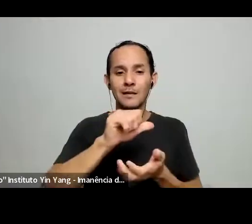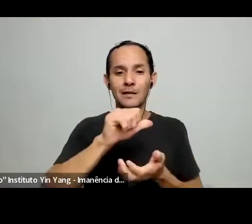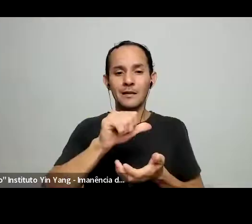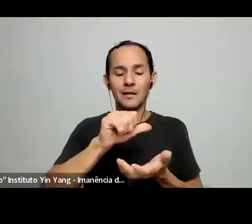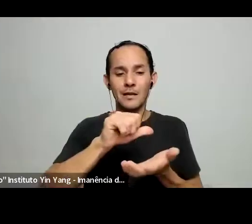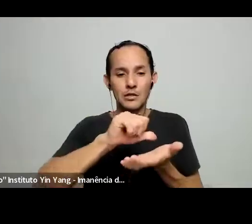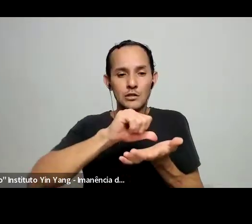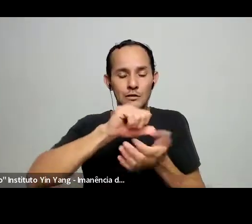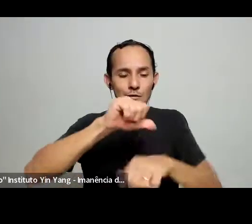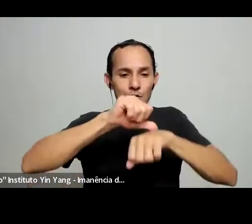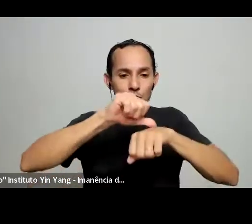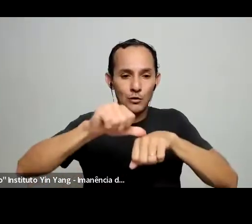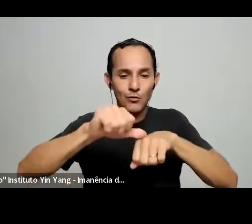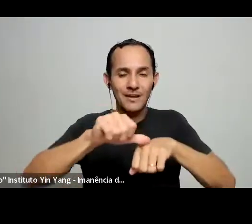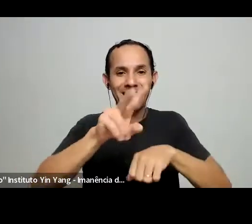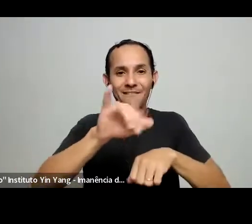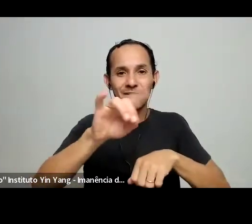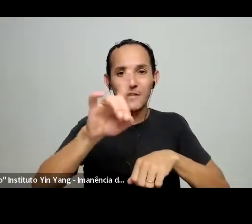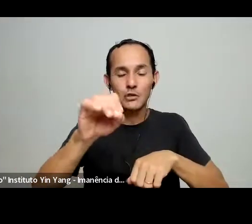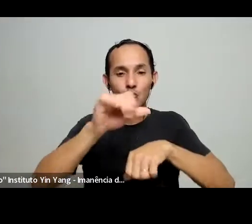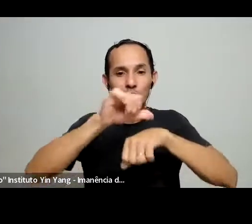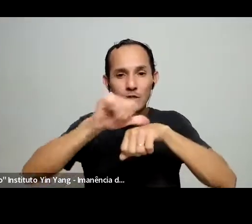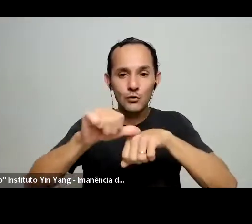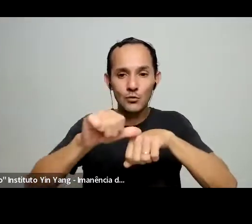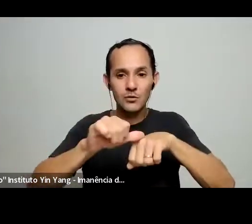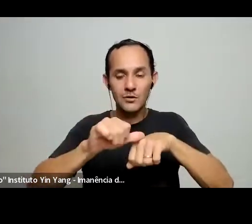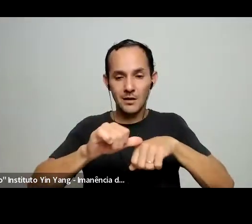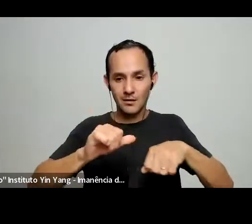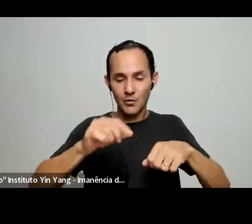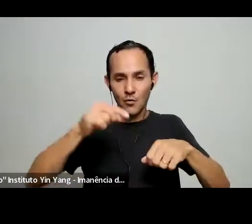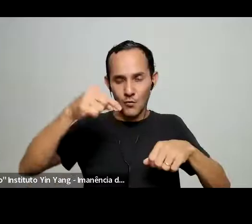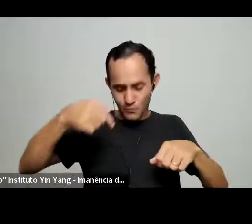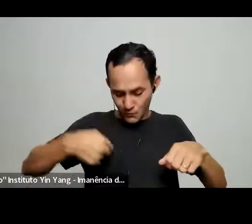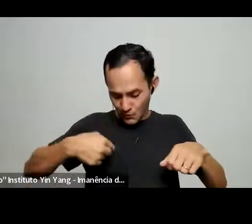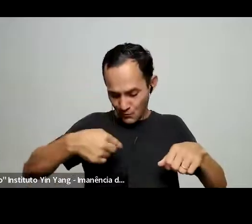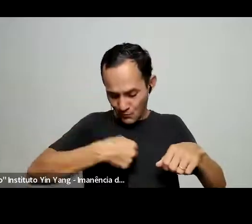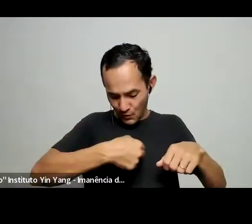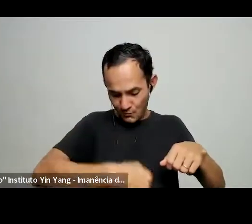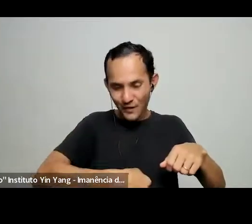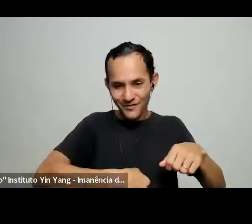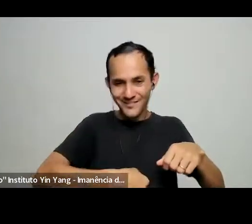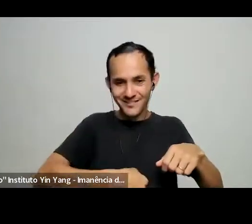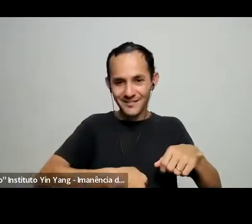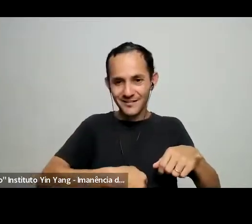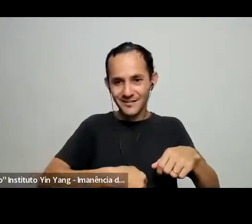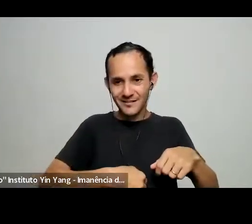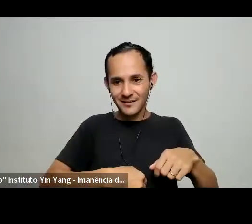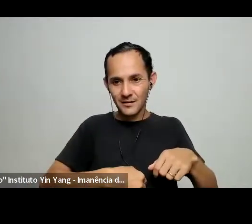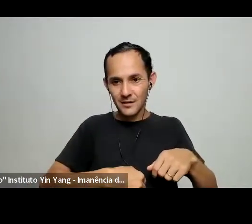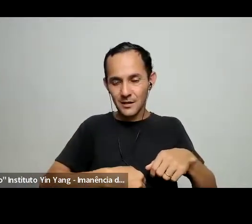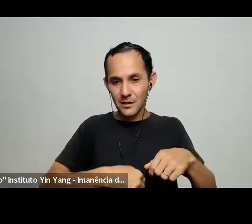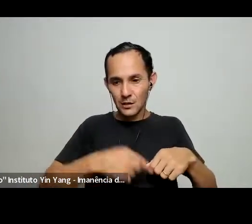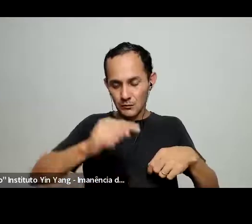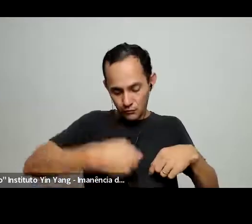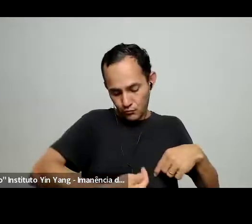né? A videocirurgia, essa que faz os furinhos na barriga, né? Que quando chegou foi aquele alvoroço, né? Todo